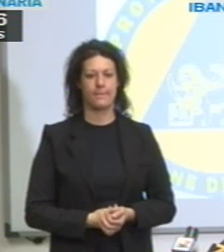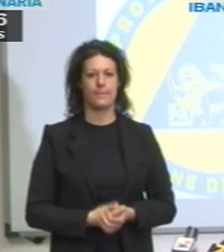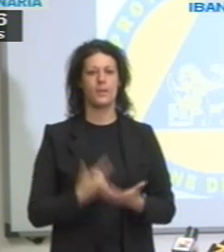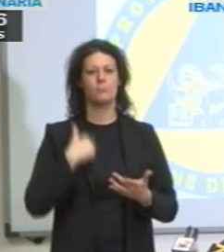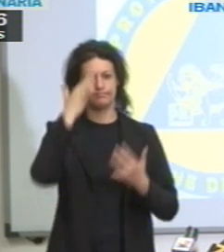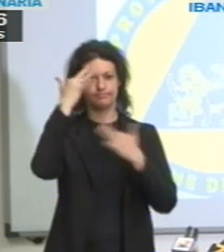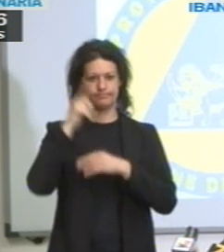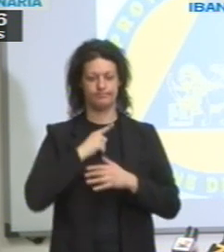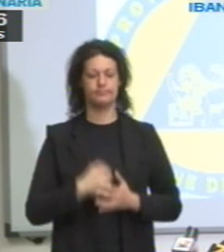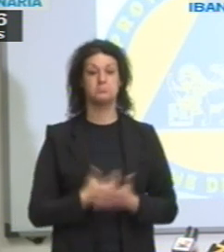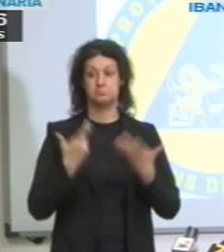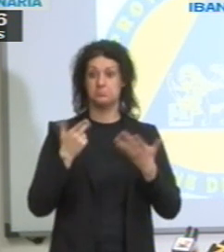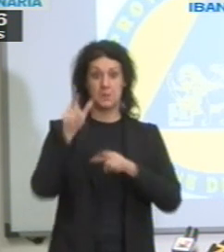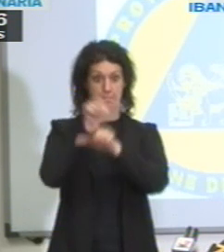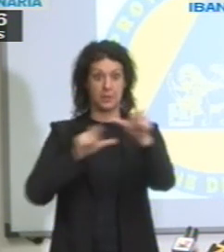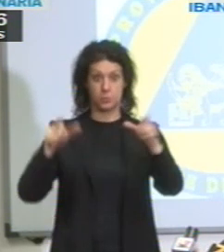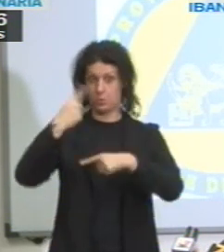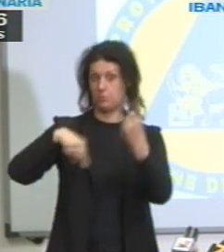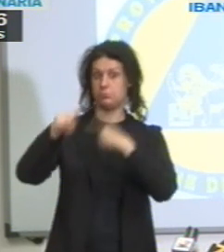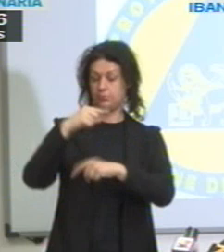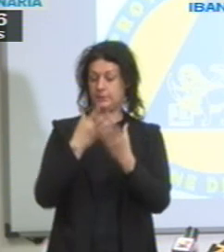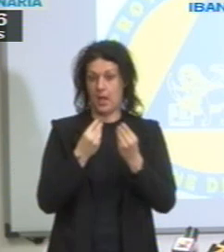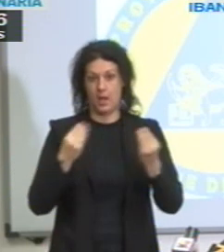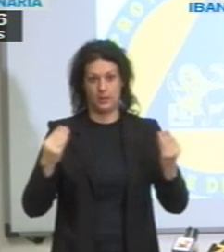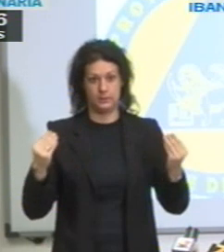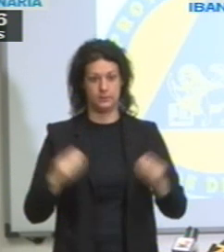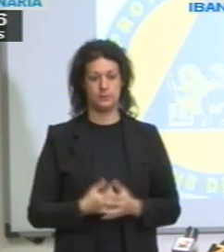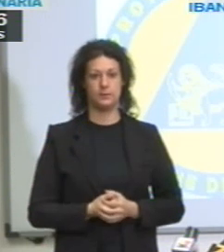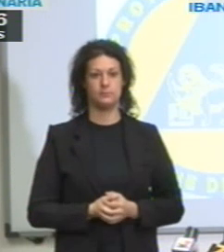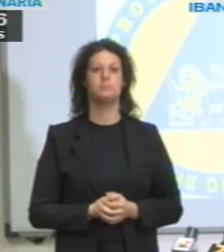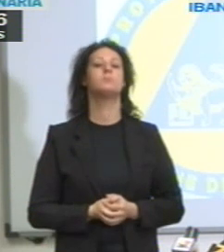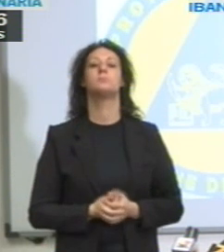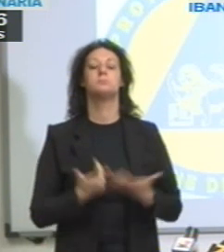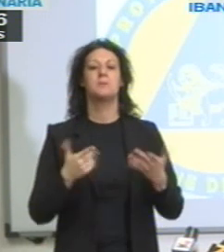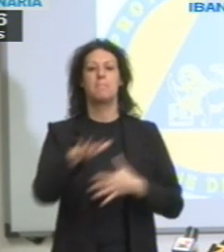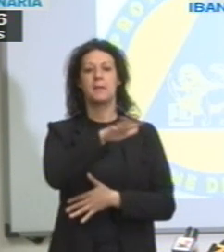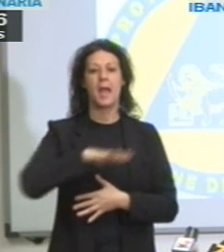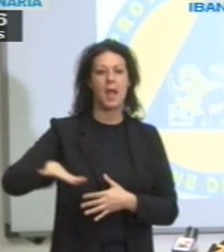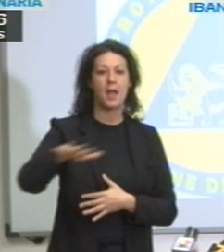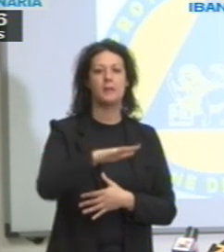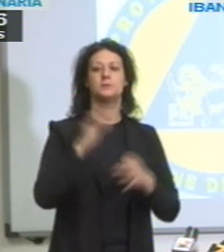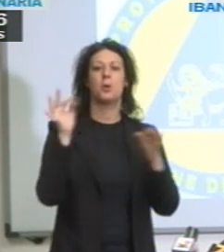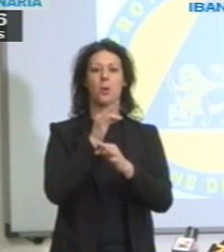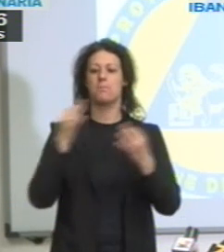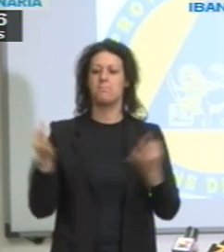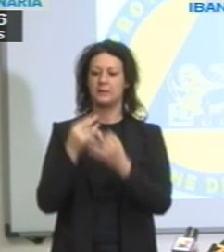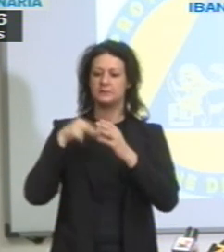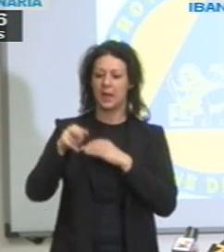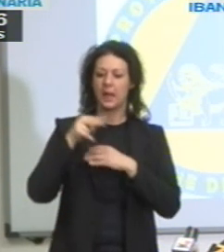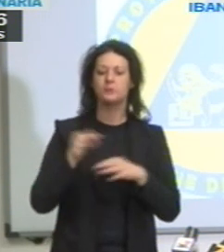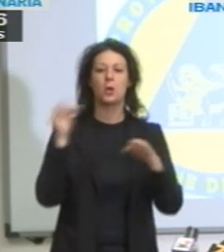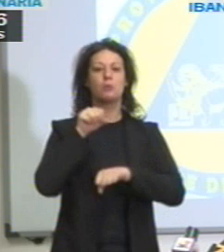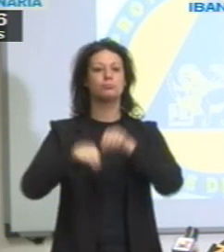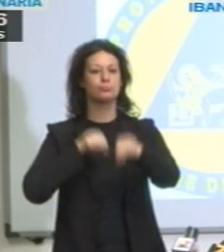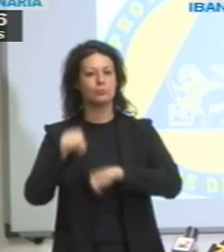c'è molta gente in giro, e questo è innegabile, nelle piazze, nei passeggi, nelle piste ciclabili, nelle